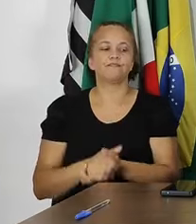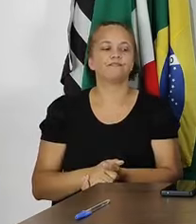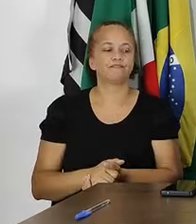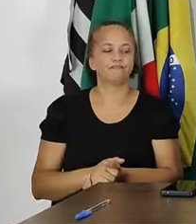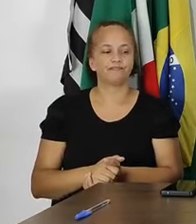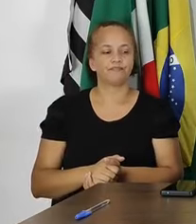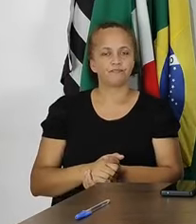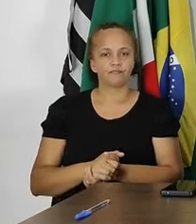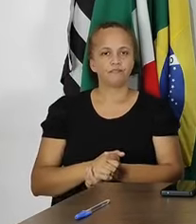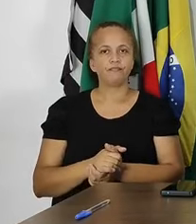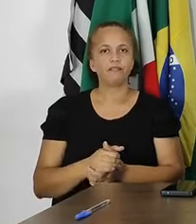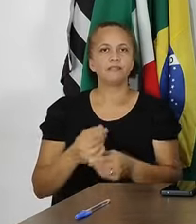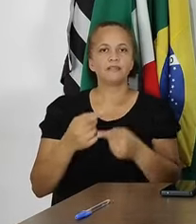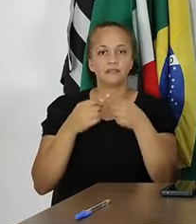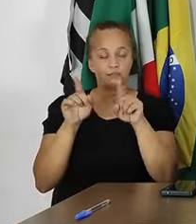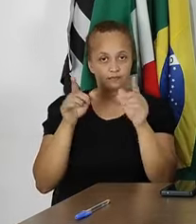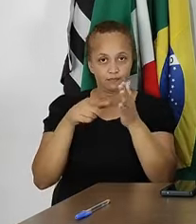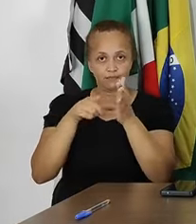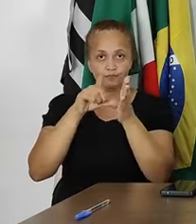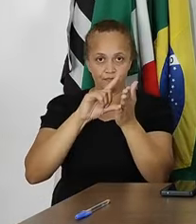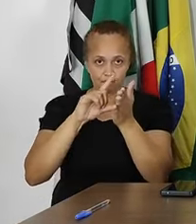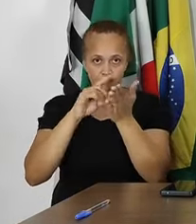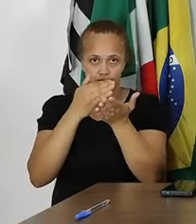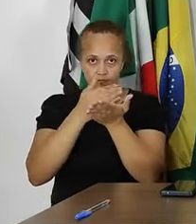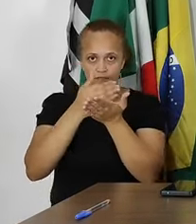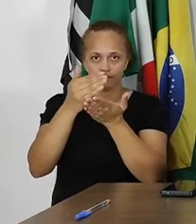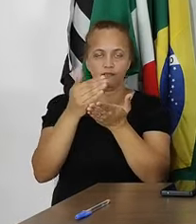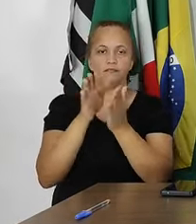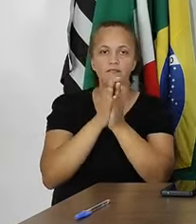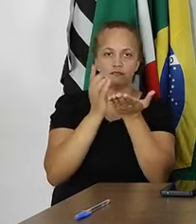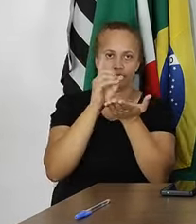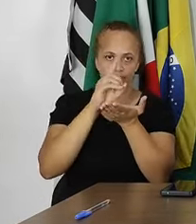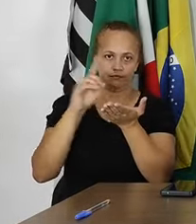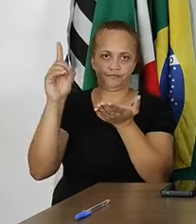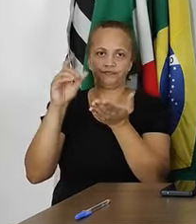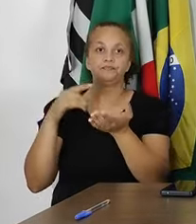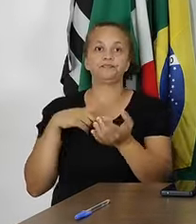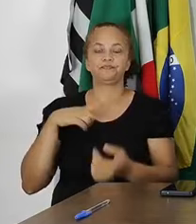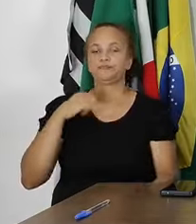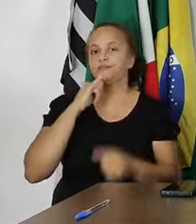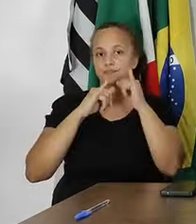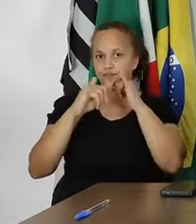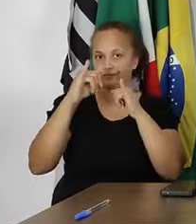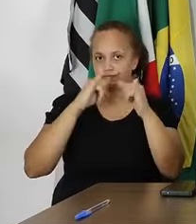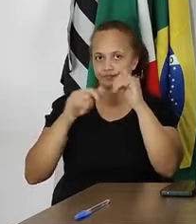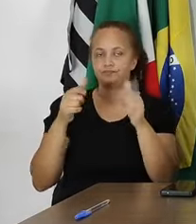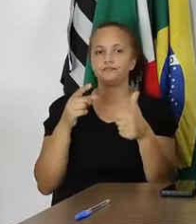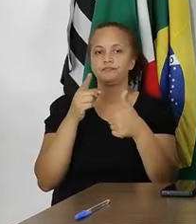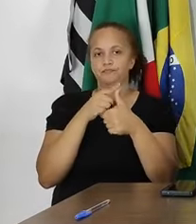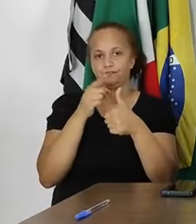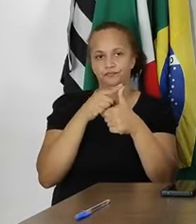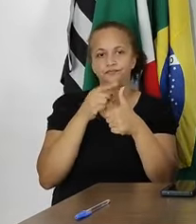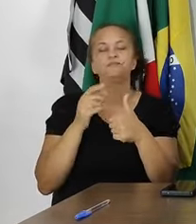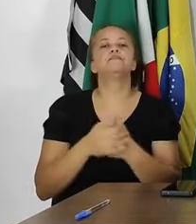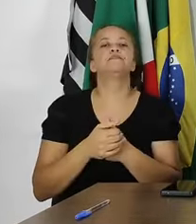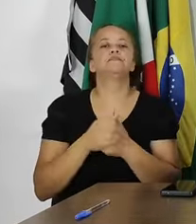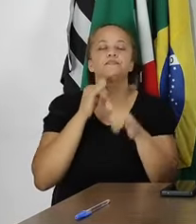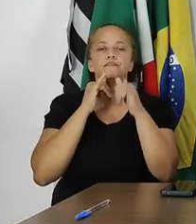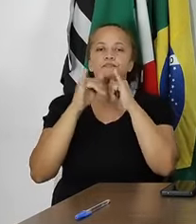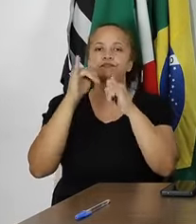de nós entrarmos na palavra de hoje, na ministração de hoje, eu quero dar os avisos, tá bom? O primeiro aviso é que todas